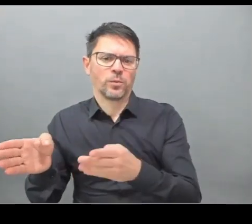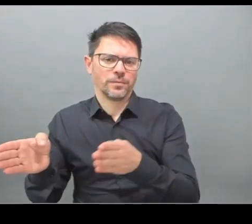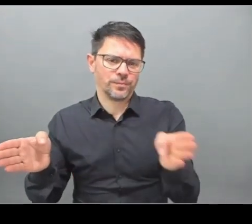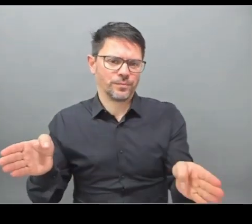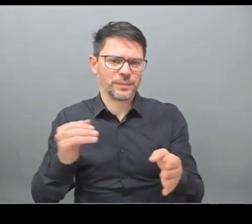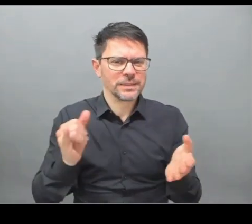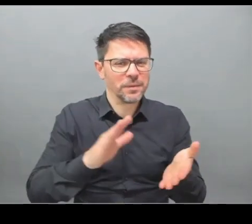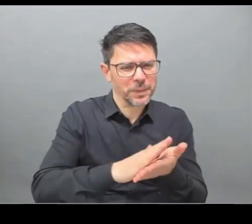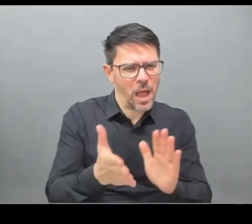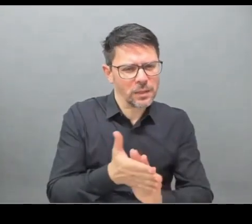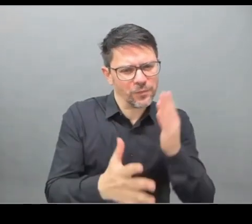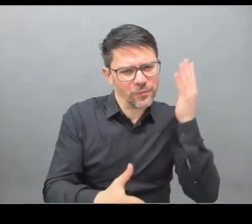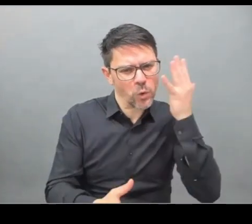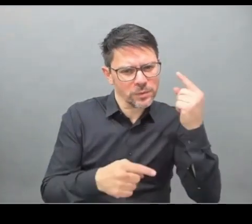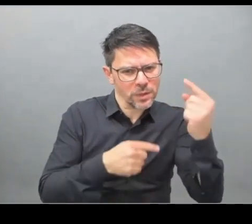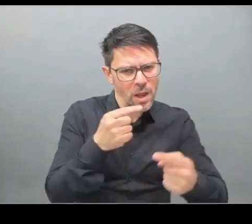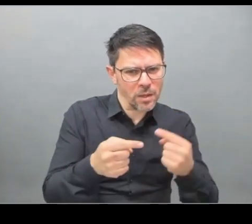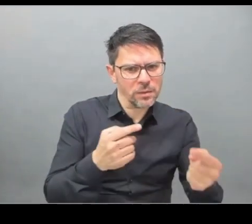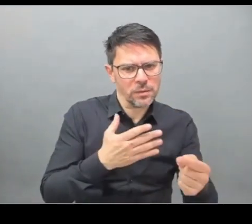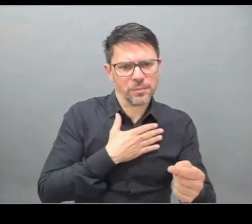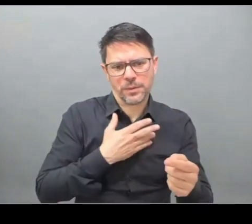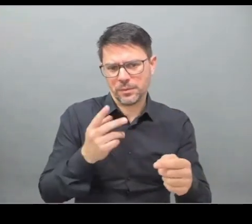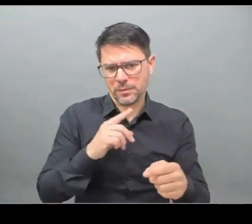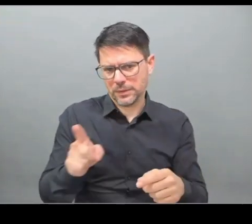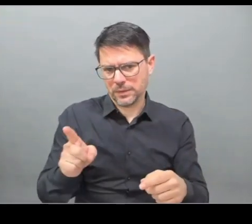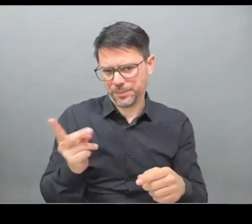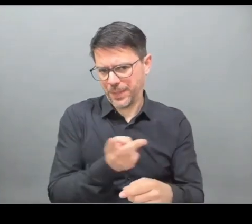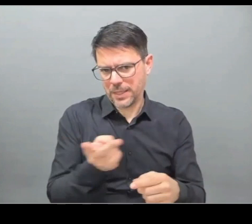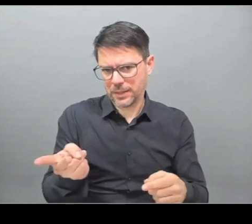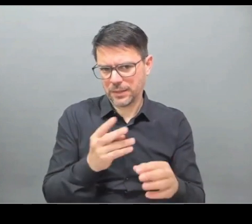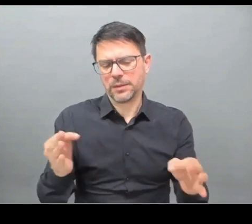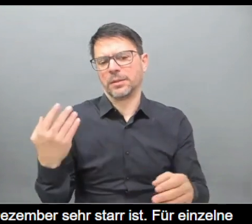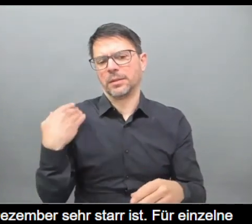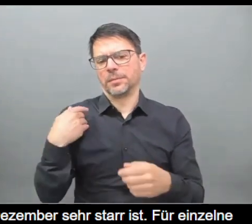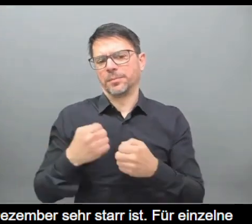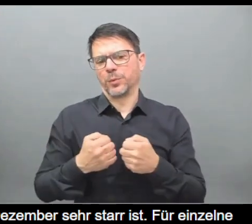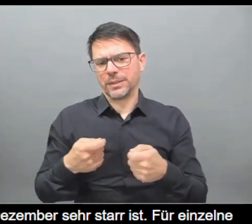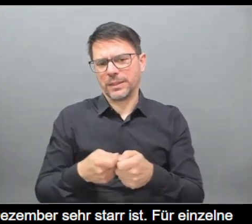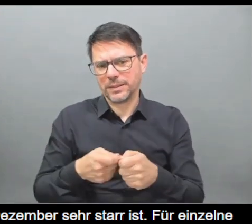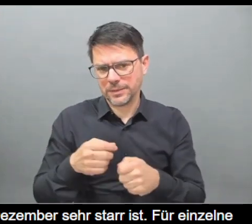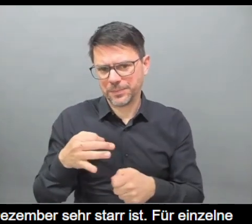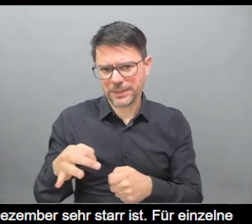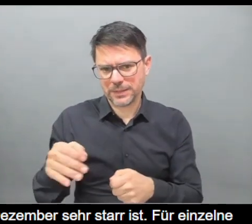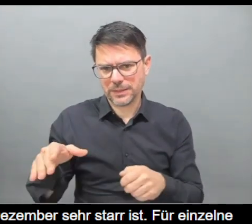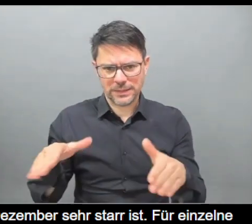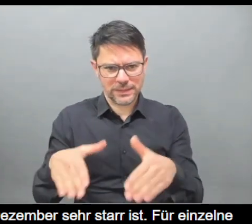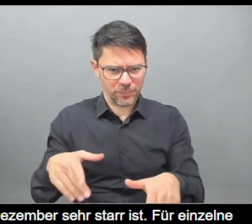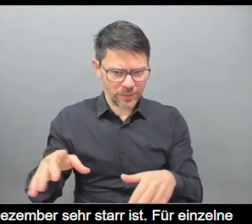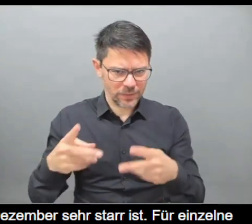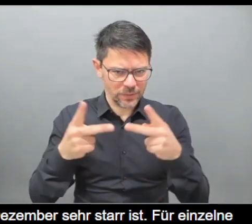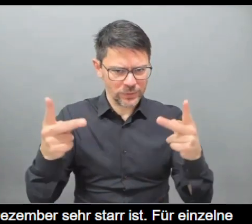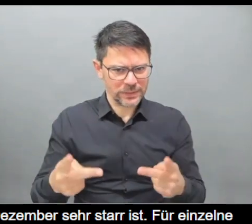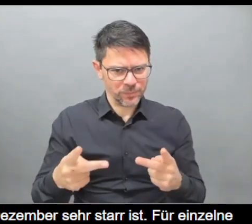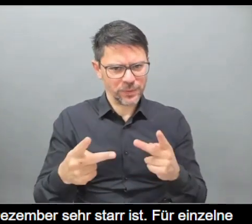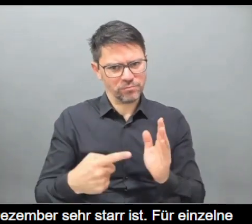beginnt, beschreiben, dass dieser Begriff radikal nicht ganz von ungefähr gewählt war. Wir haben über das Gutachten, das der Freistaat Bayern in